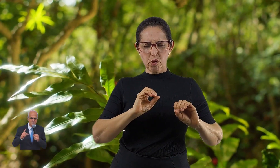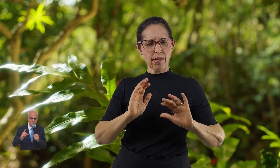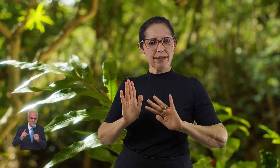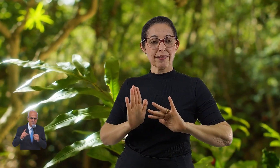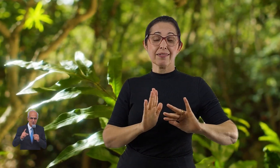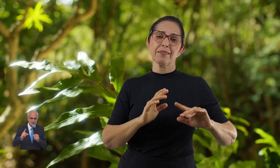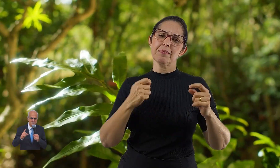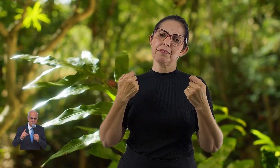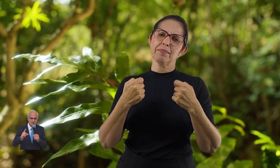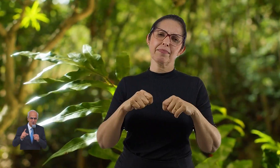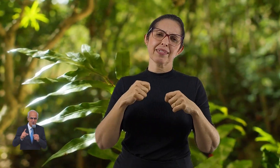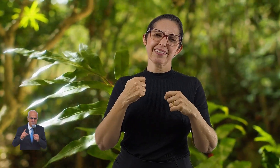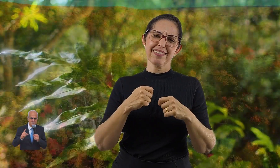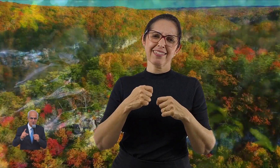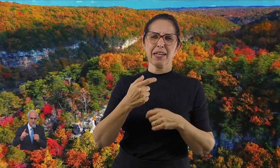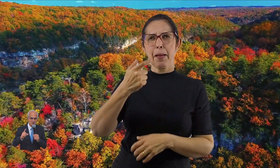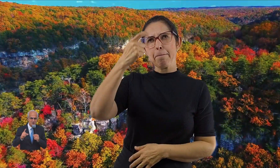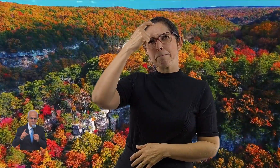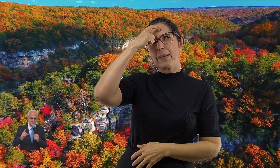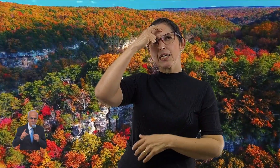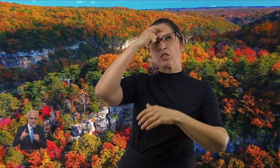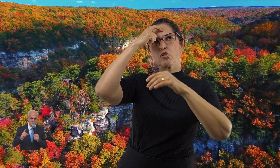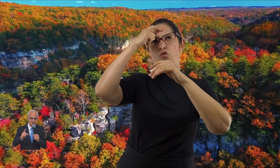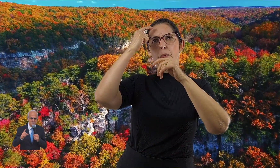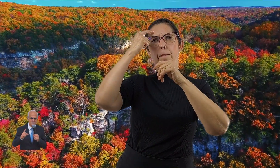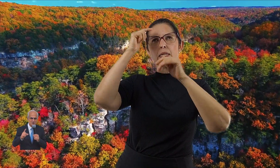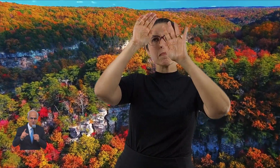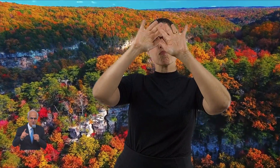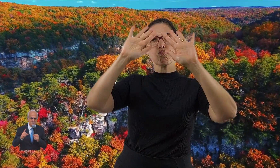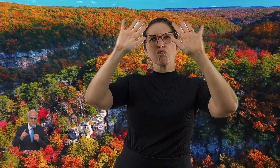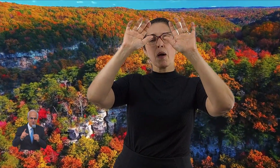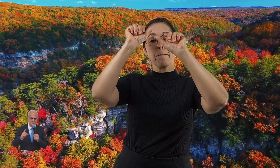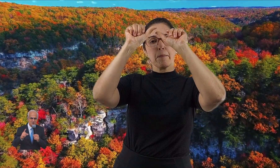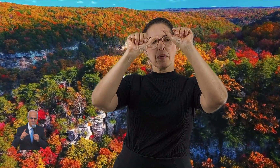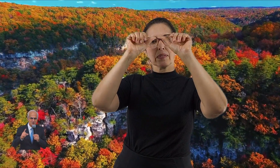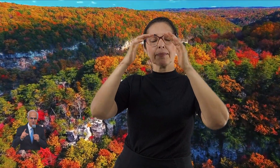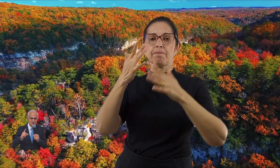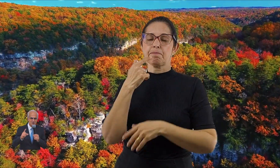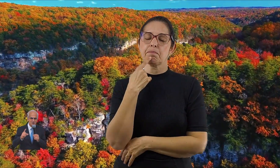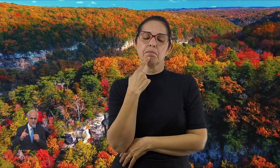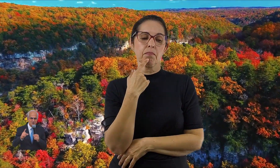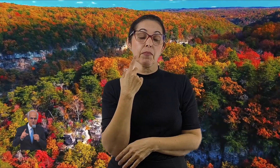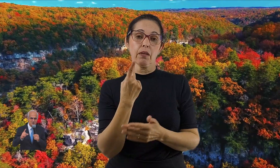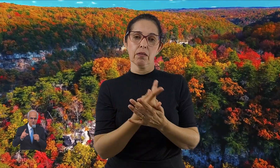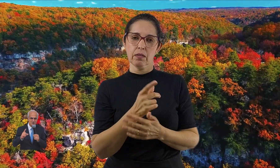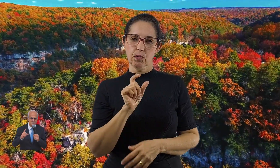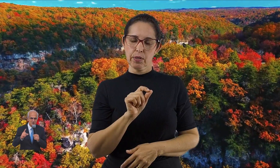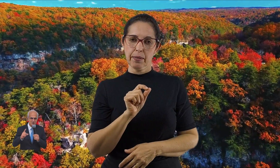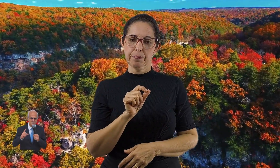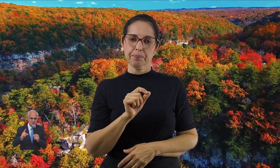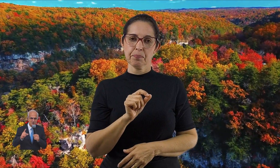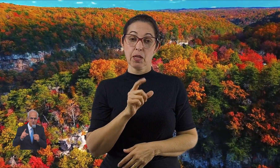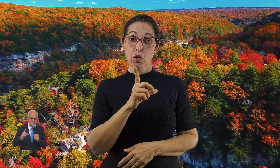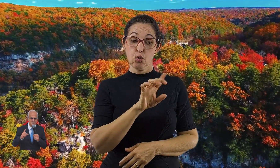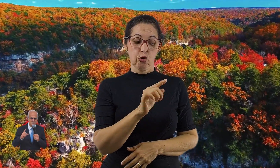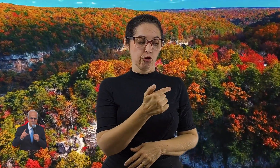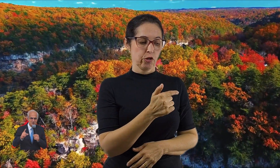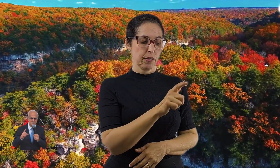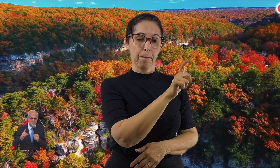Uma mudança na mente. Porque às vezes a gente encontra coisa muito interessante como pastor, né? Uma vez alguém me procurou e disse